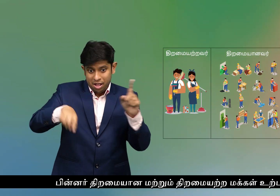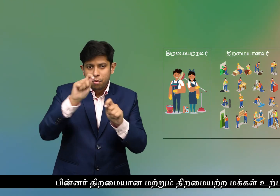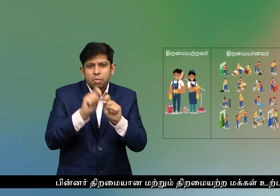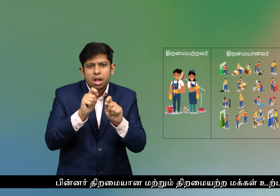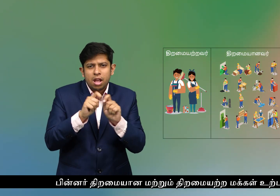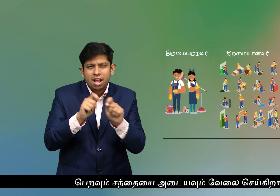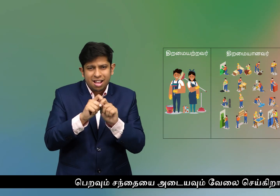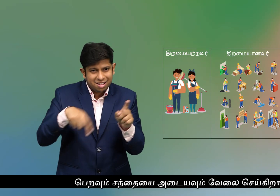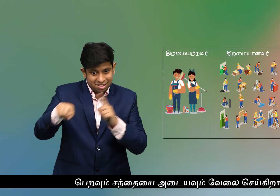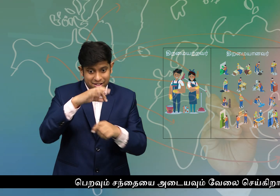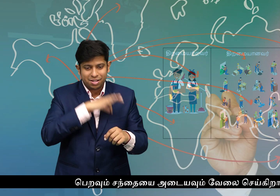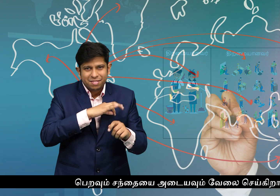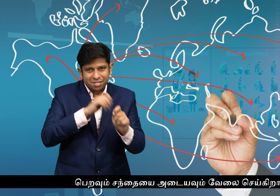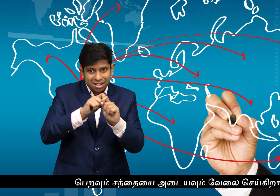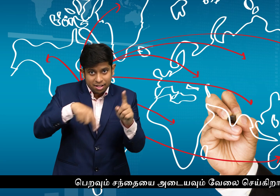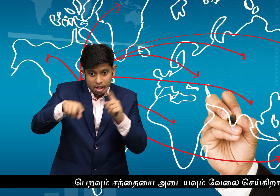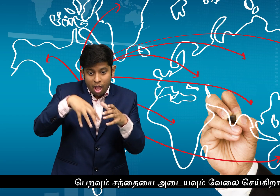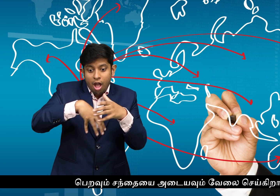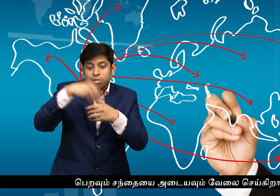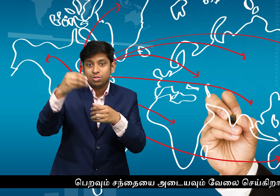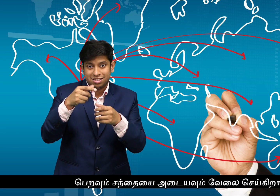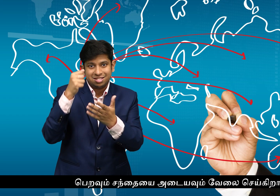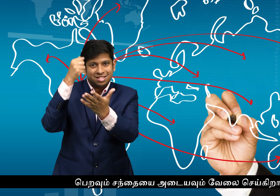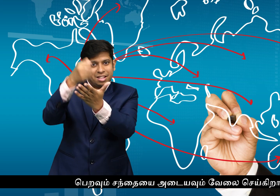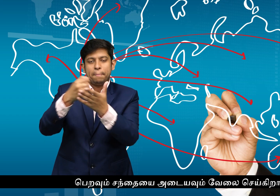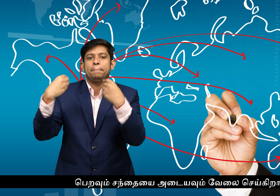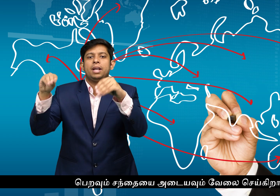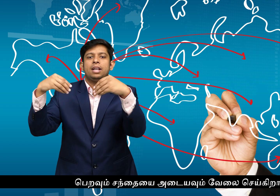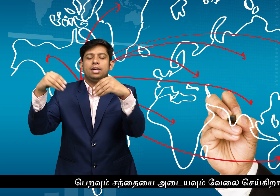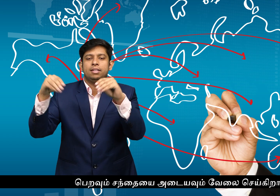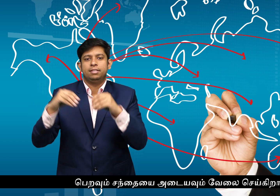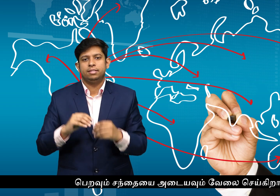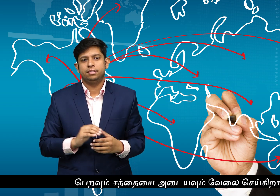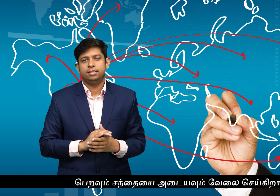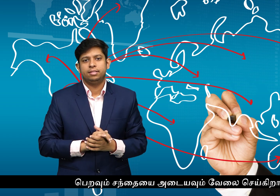மக்கள் உற்பத்தியை பெறவும் சந்தையை அடையவும் வேலை செய்கிறார்கள்.